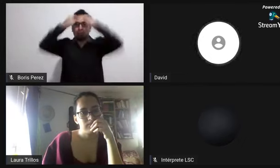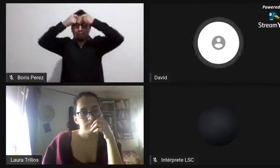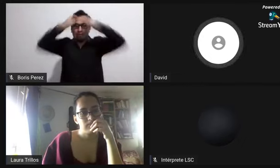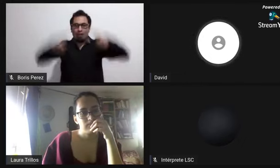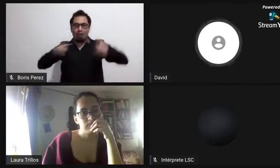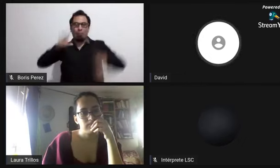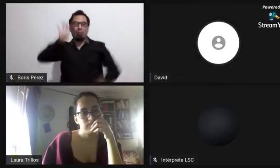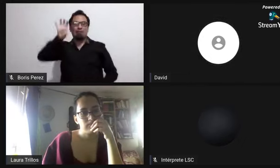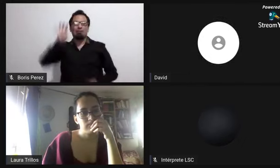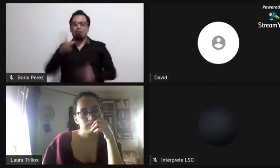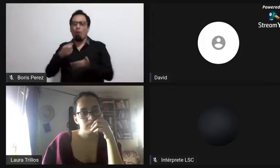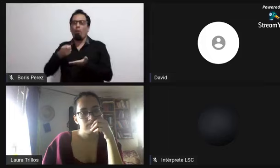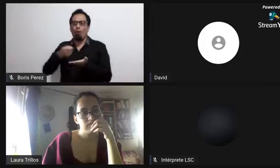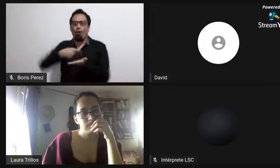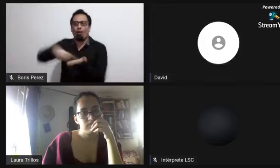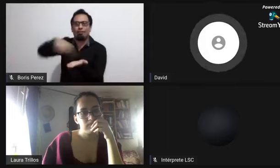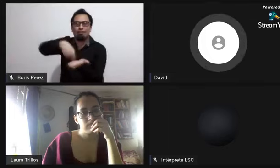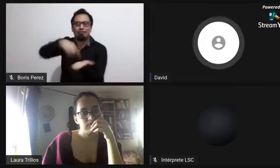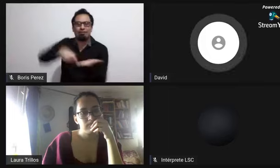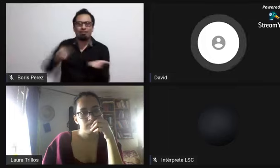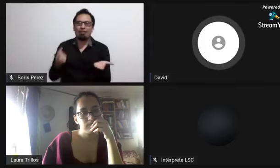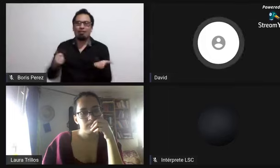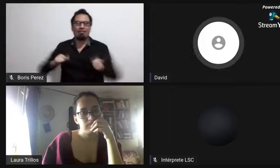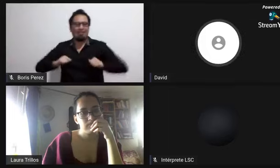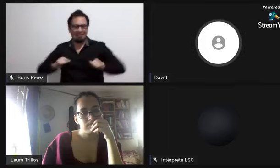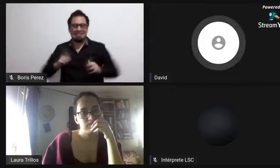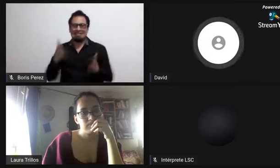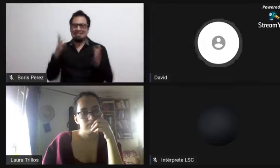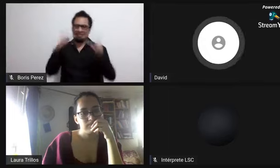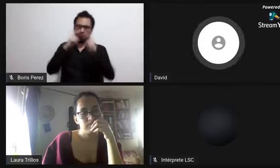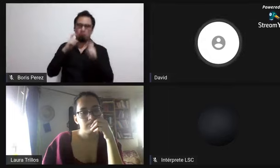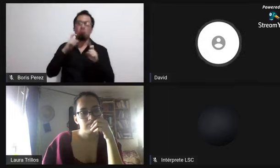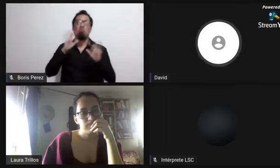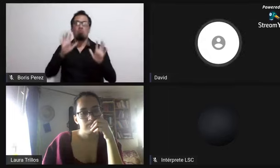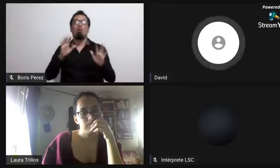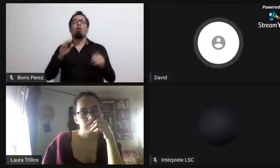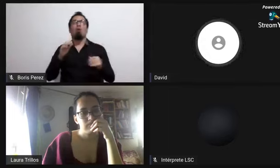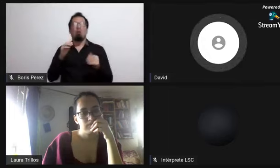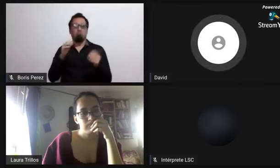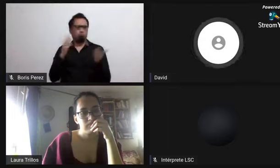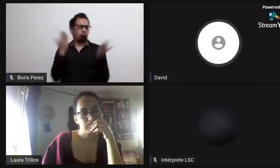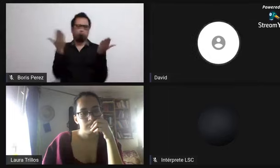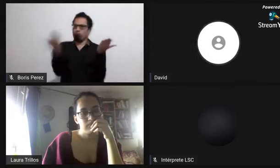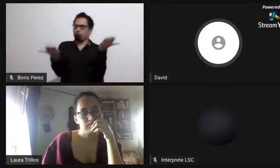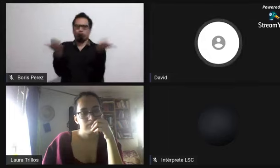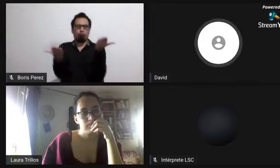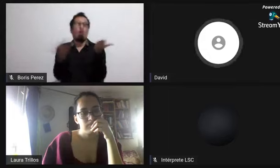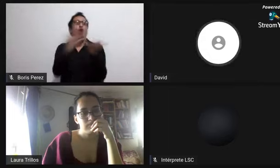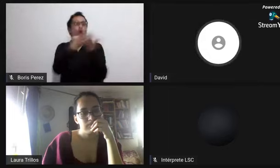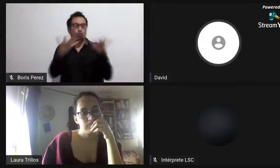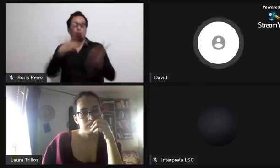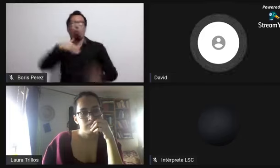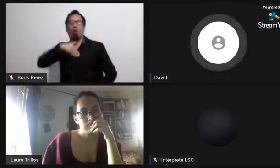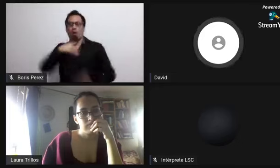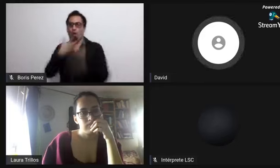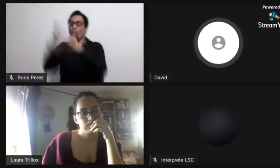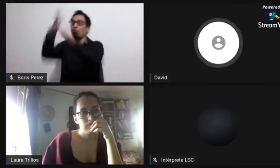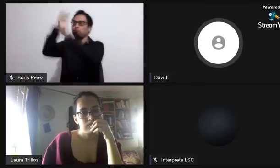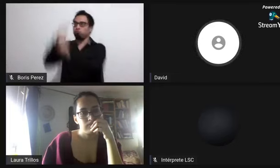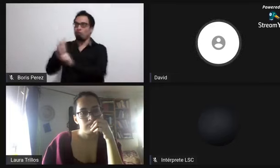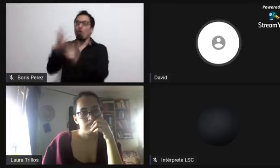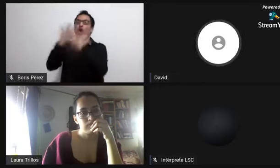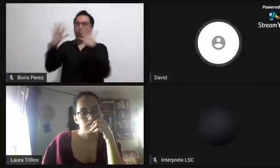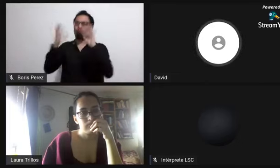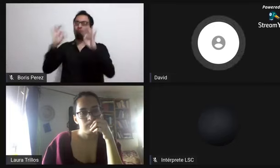esos impuestos, pero digamos que es un dinero que administra el Estado y que pues muchas